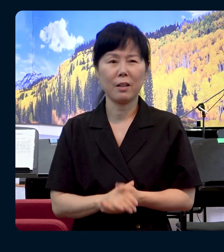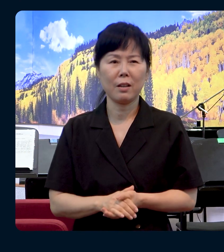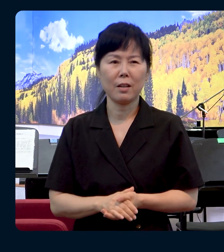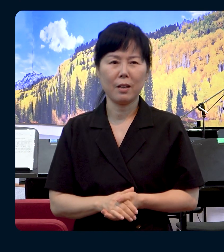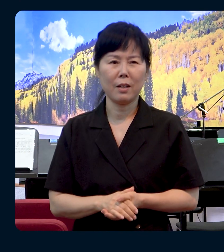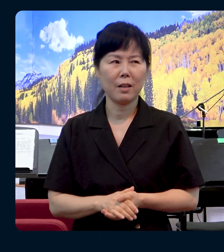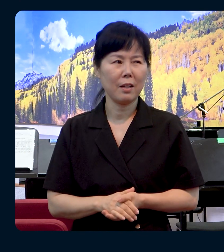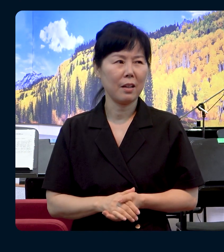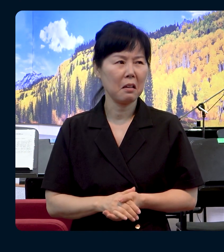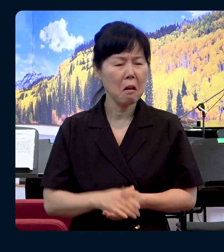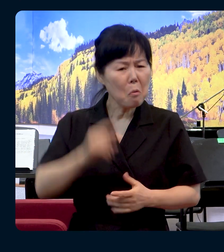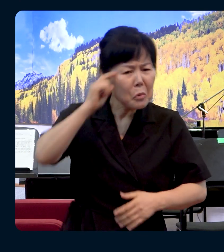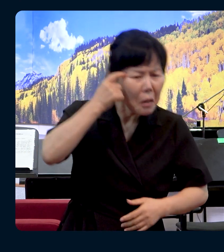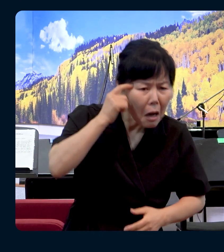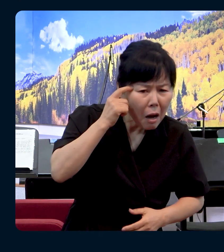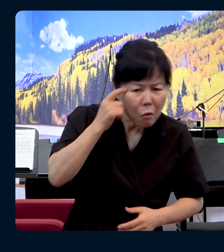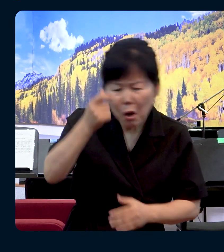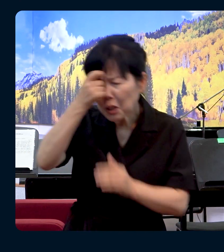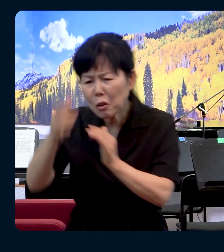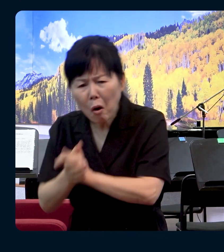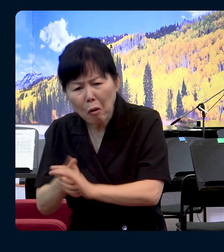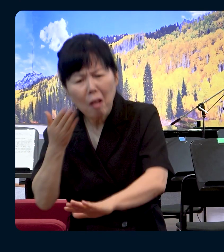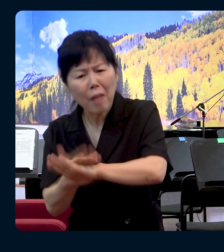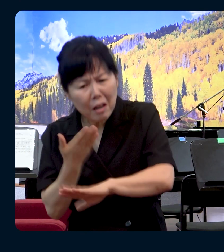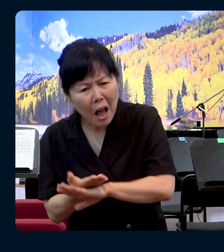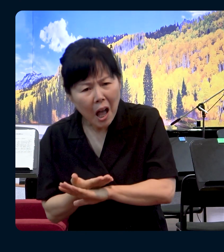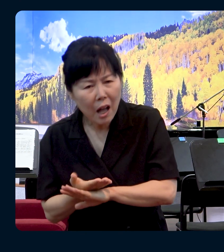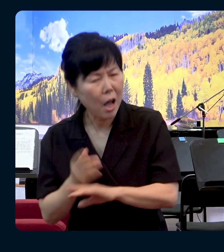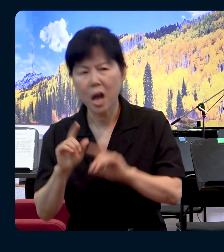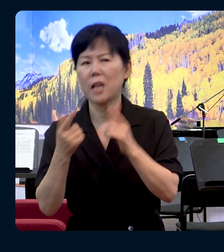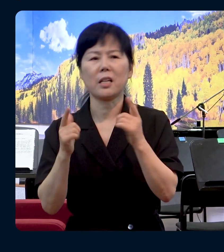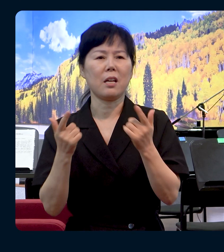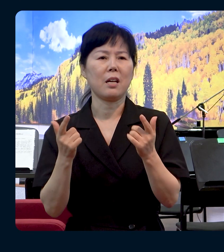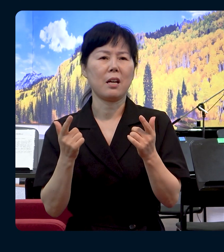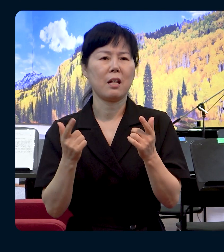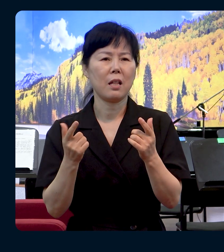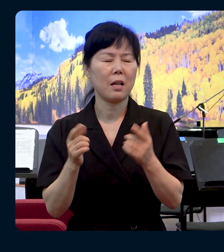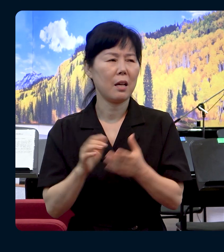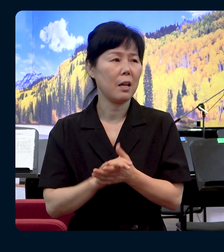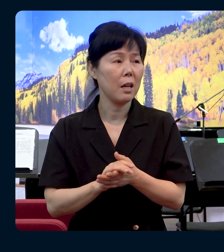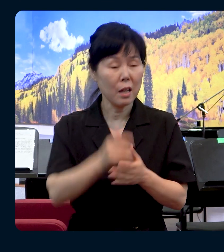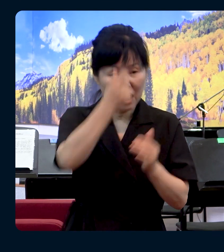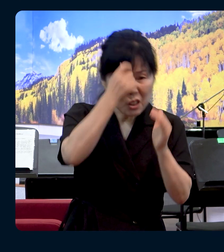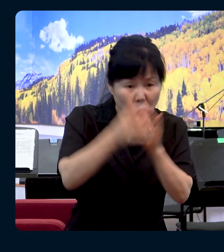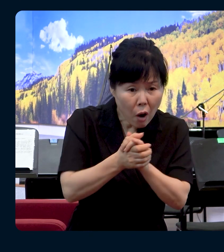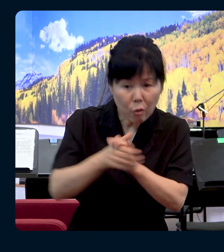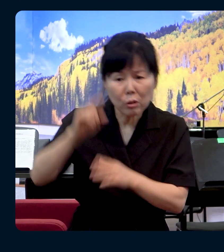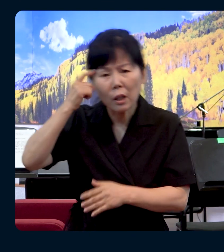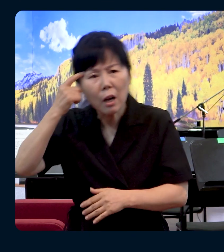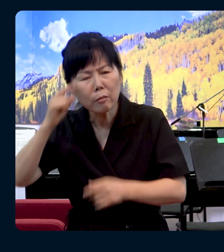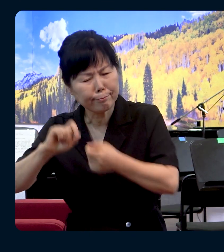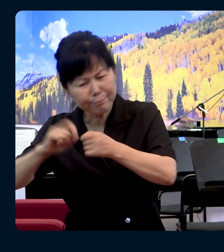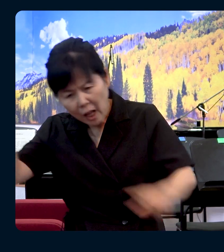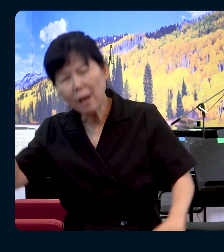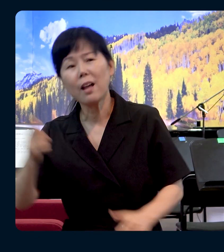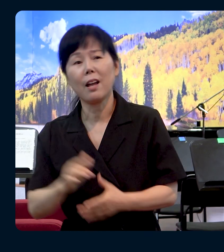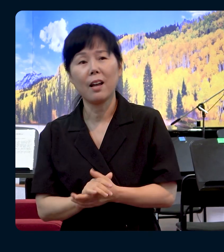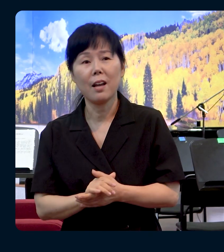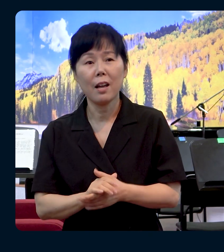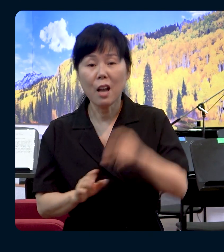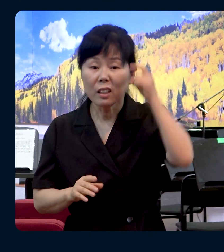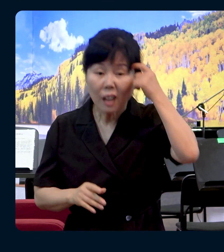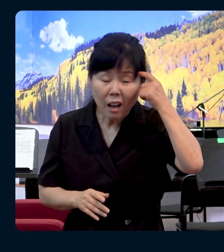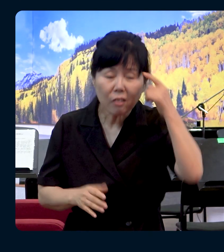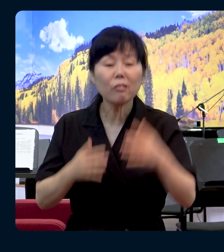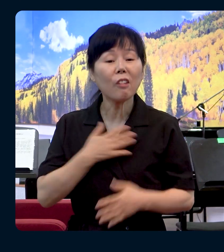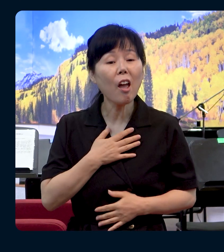그게 그거 아니냐, 뭐가 다르냐 할지 모르겠지만, 아니요, 정말 다릅니다. 기도하고 생각은 달라요. 생각은 그냥